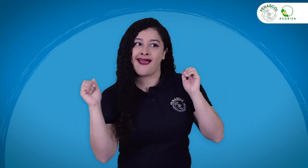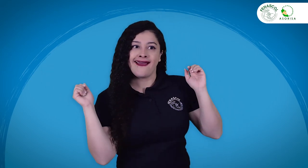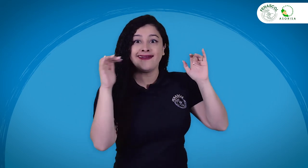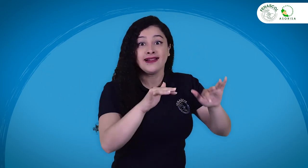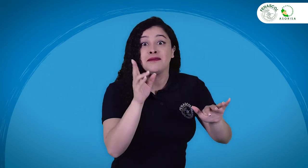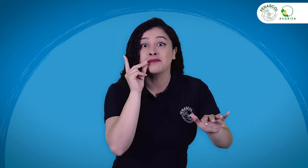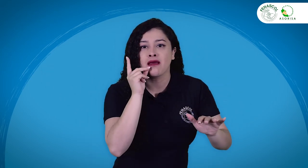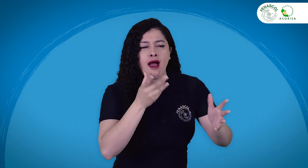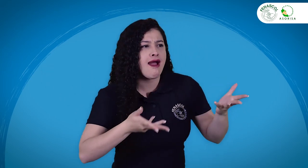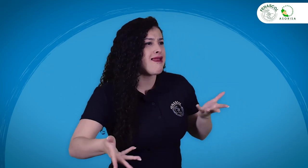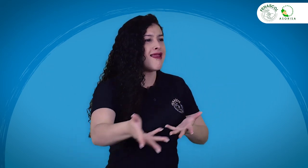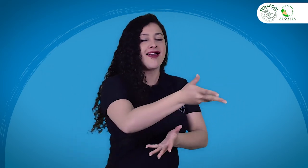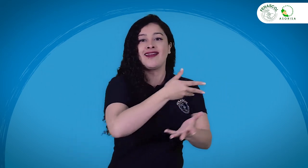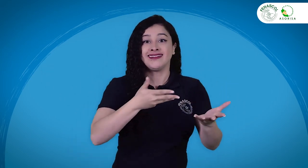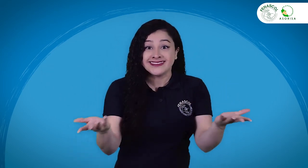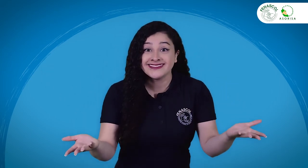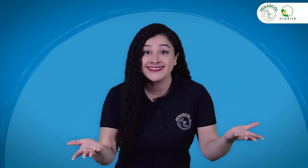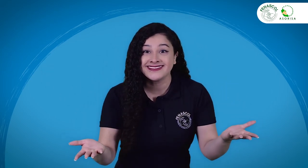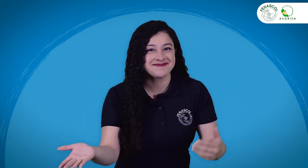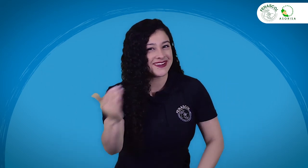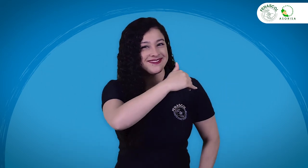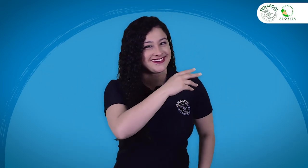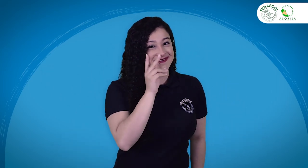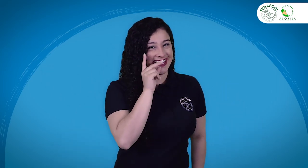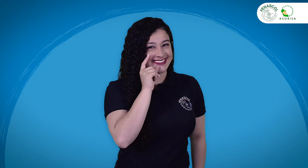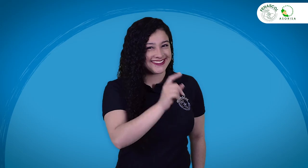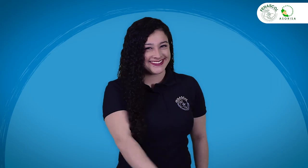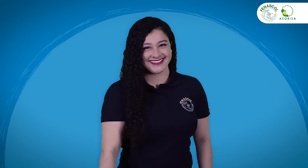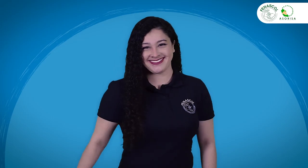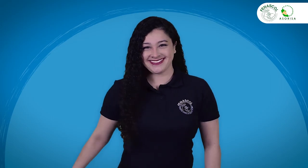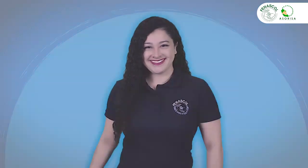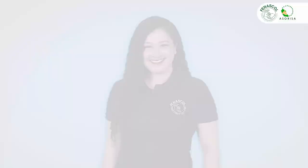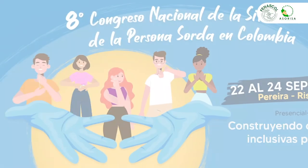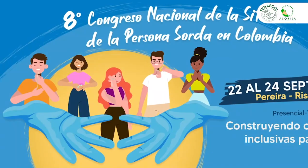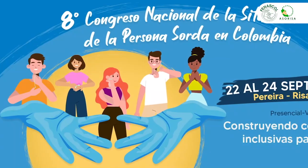en pereira y compartamos sobre este tema quiere decir vamos a pereira